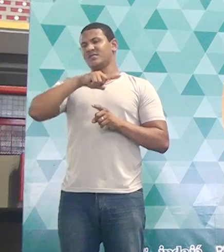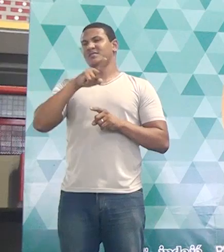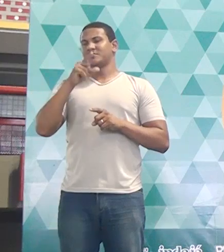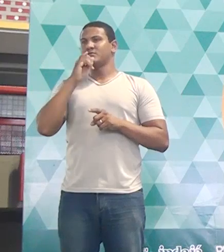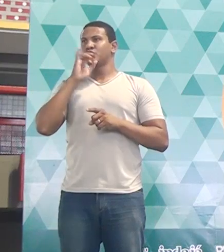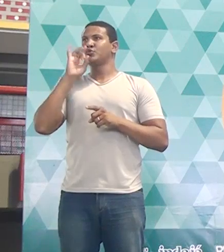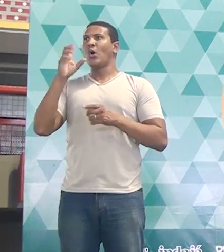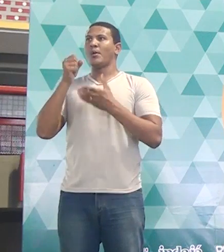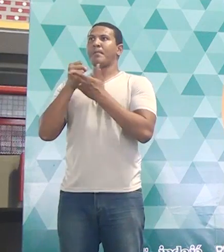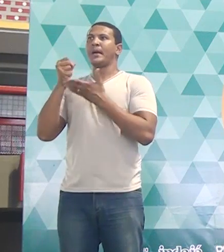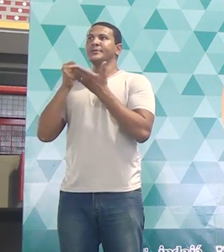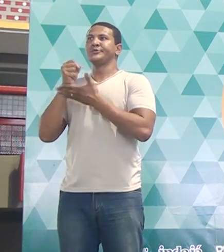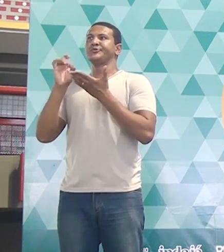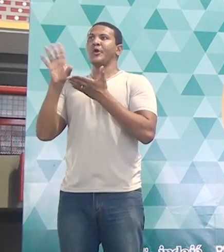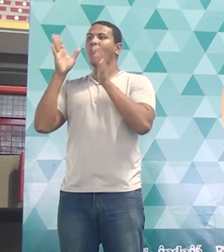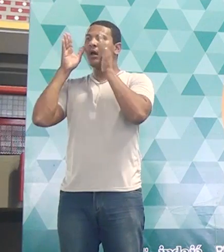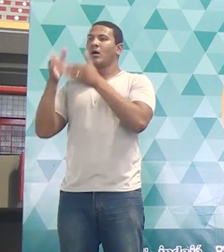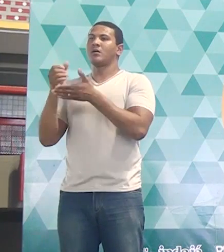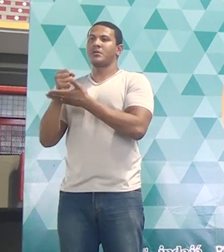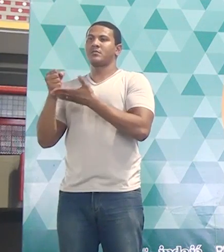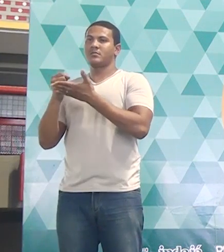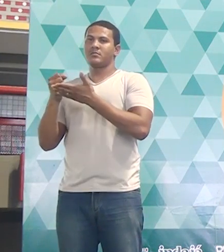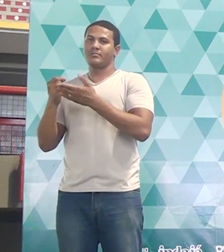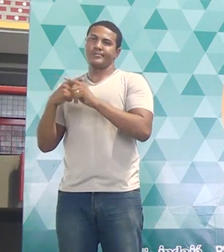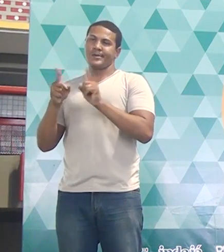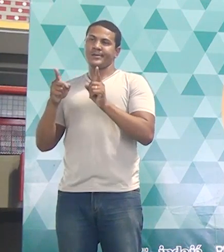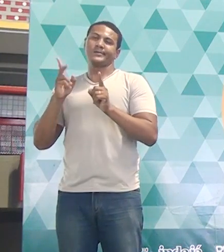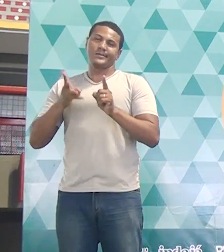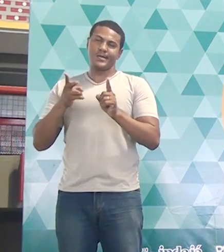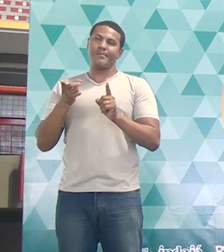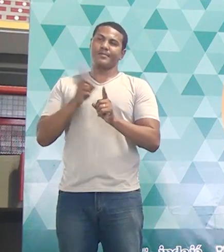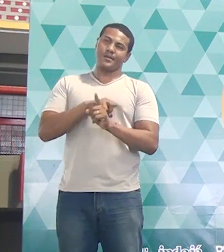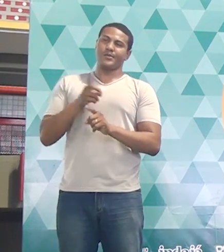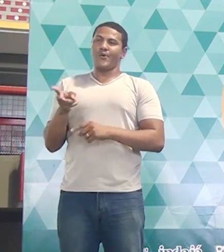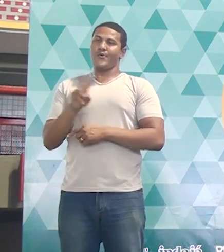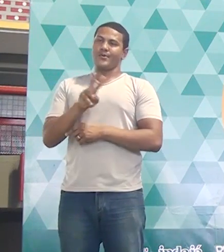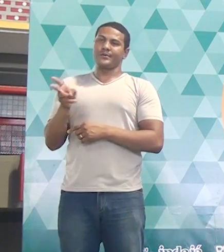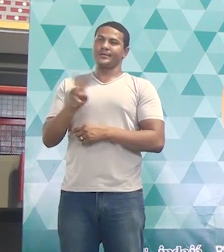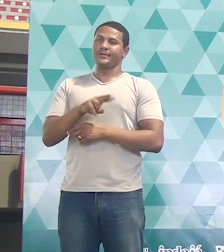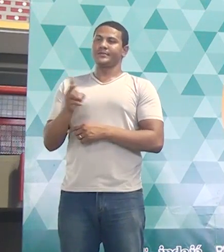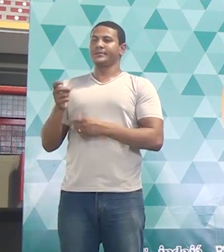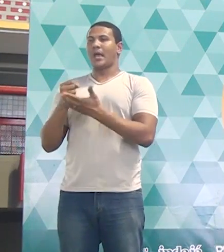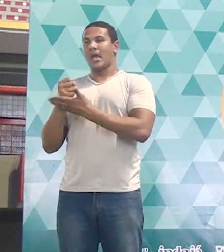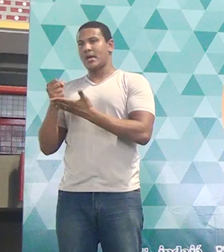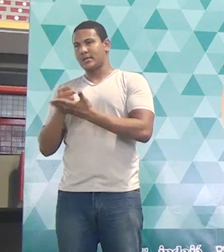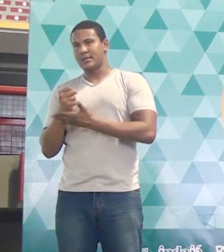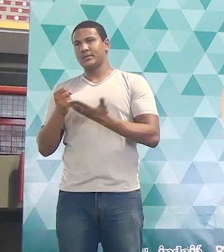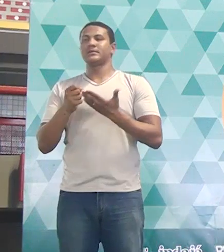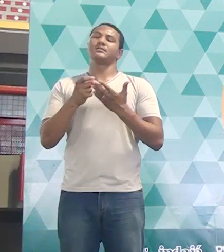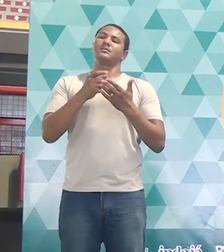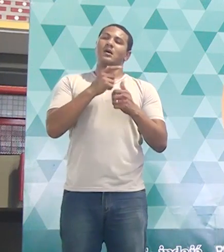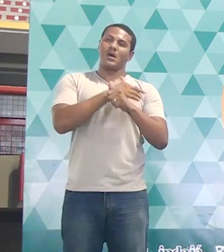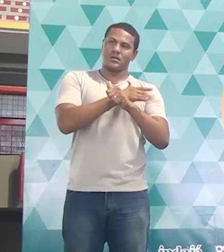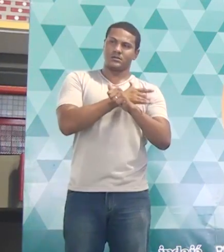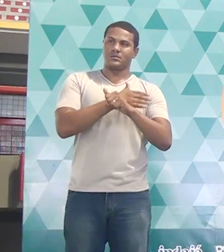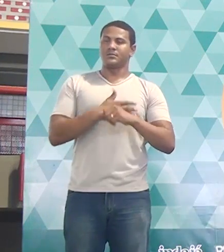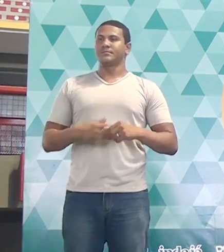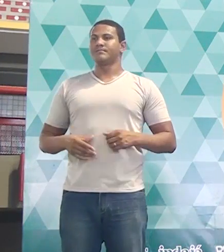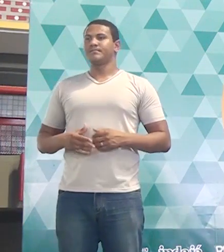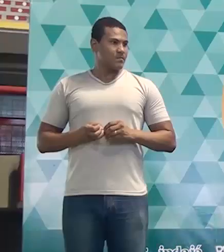base. Por isso que eu acabo falando em ácido novamente. Pessoal, vamos resolver a questão de número 4.